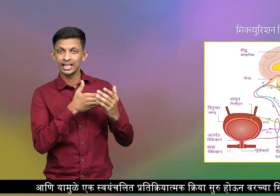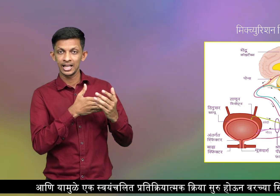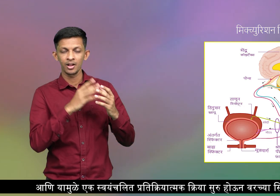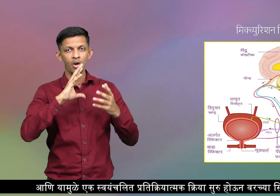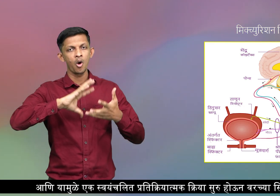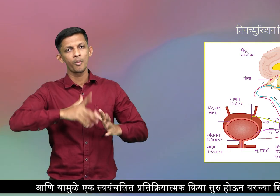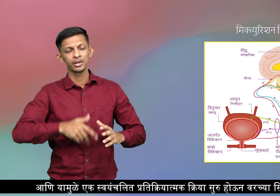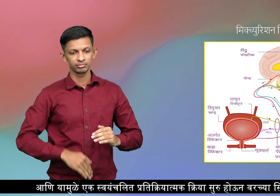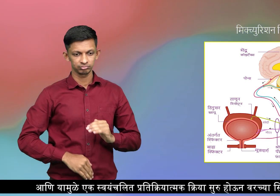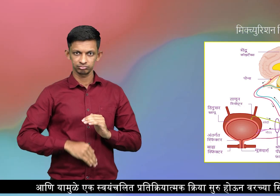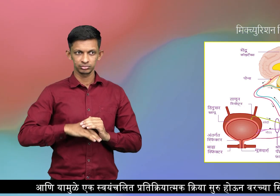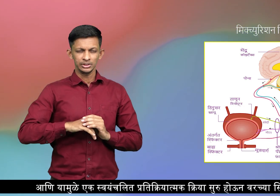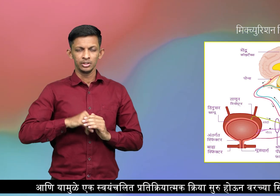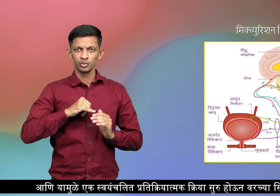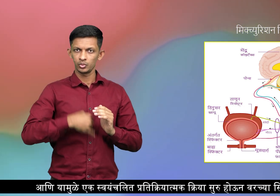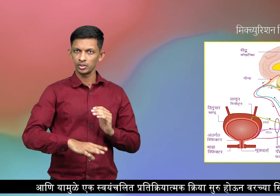आणि यामुळे एक स्वयंचलित